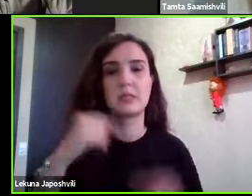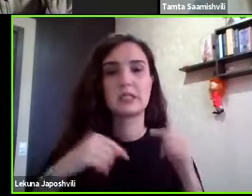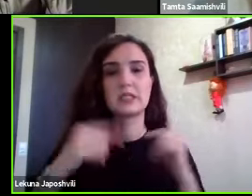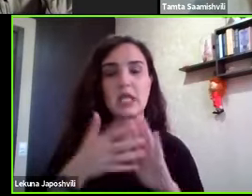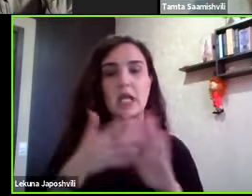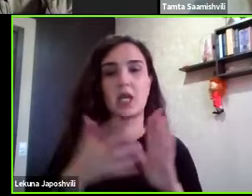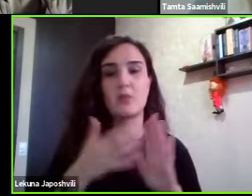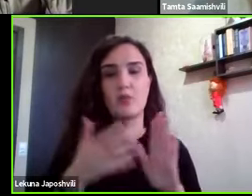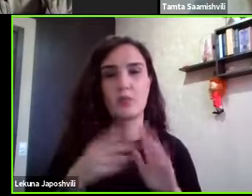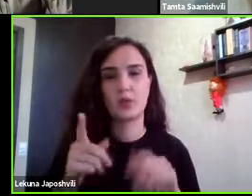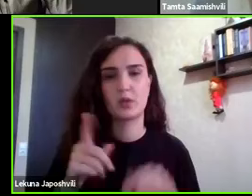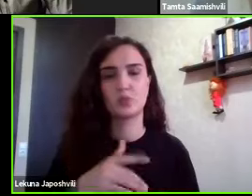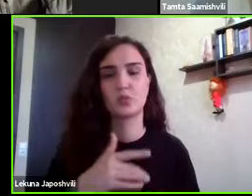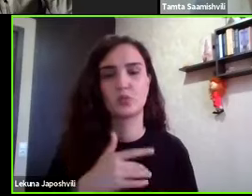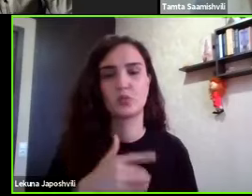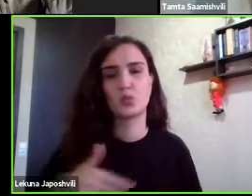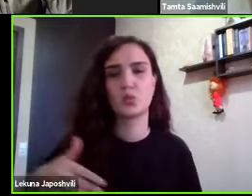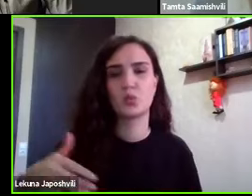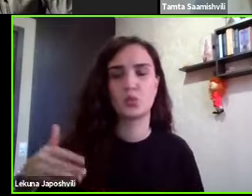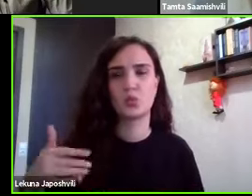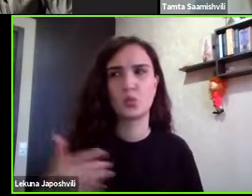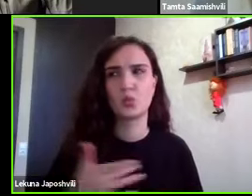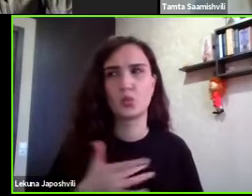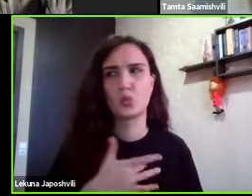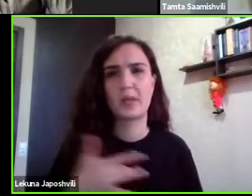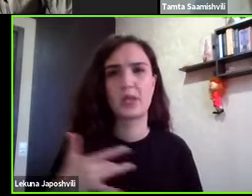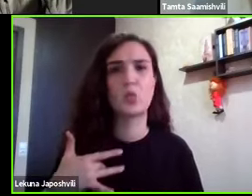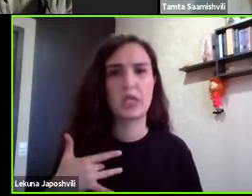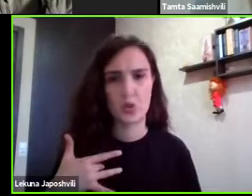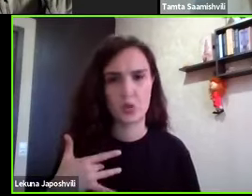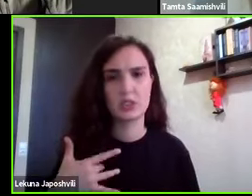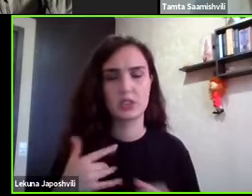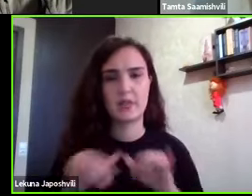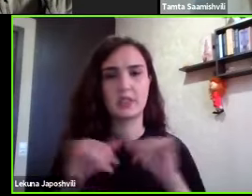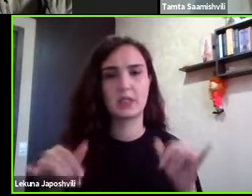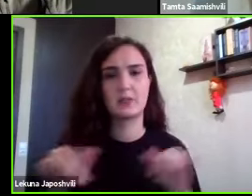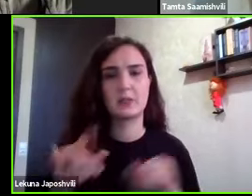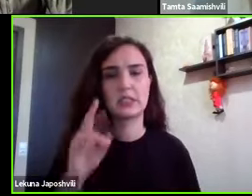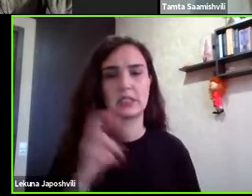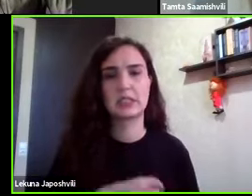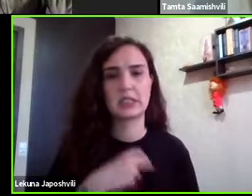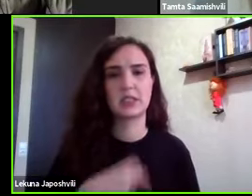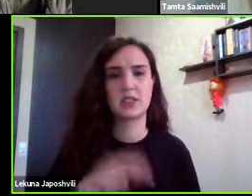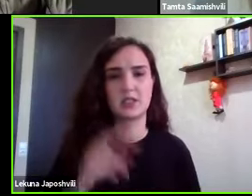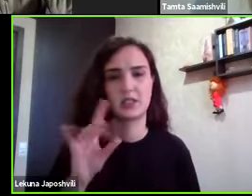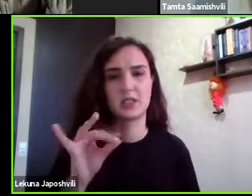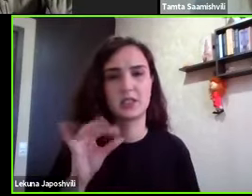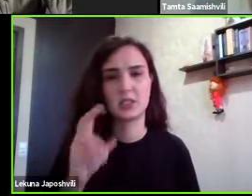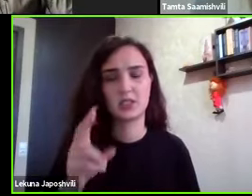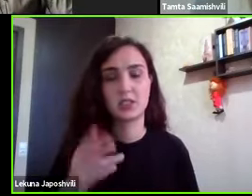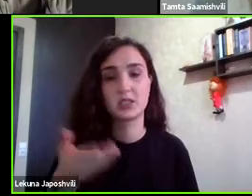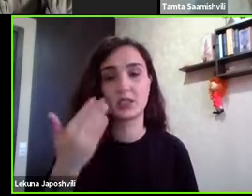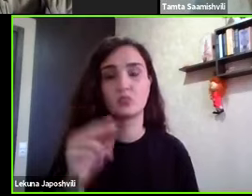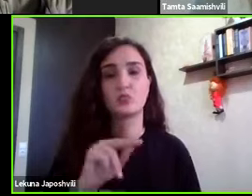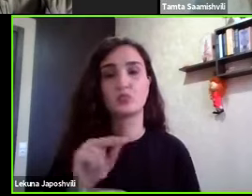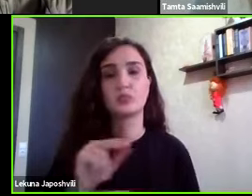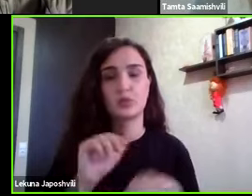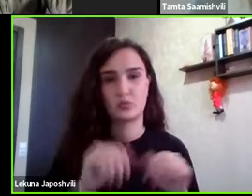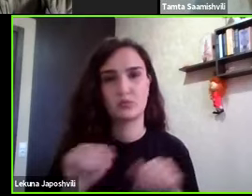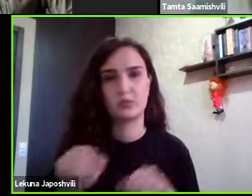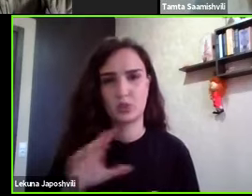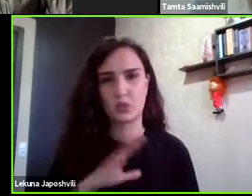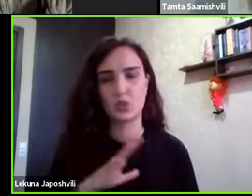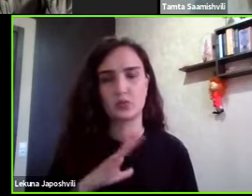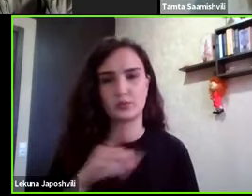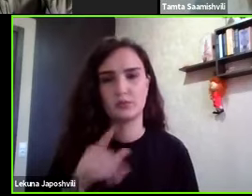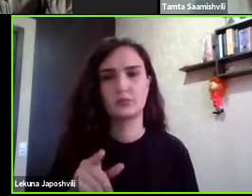წარმოადგენს ტუბერკულოზის განვითარების რისკს და პირდაპირაც ოდითგანვე სამკურნალო საშუალებად იყო